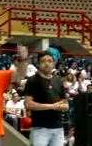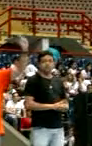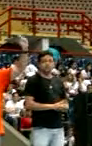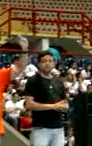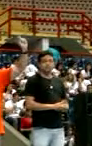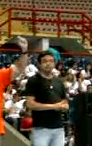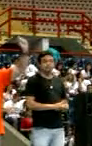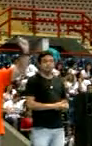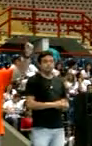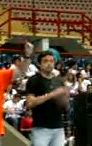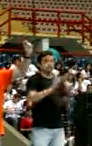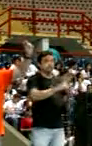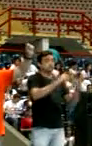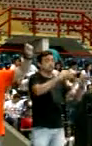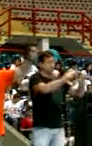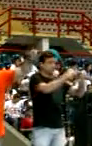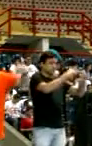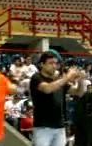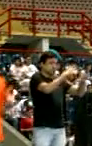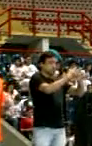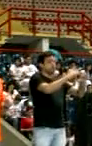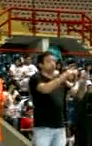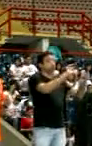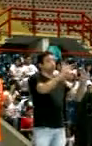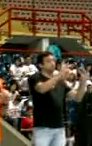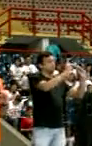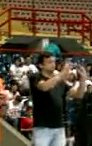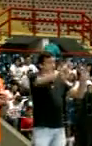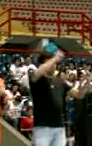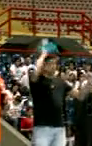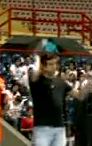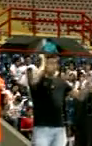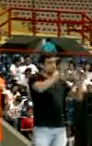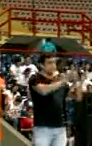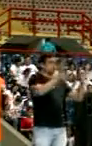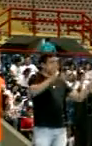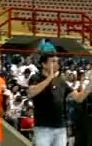Bote assim, ó. Cidade na Idade Média.